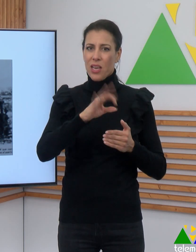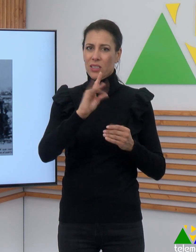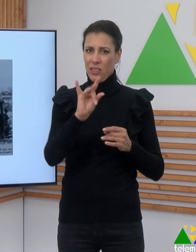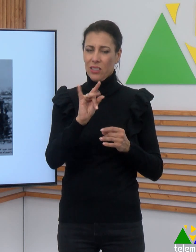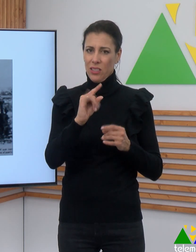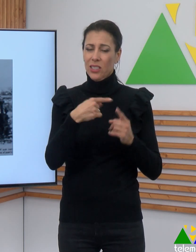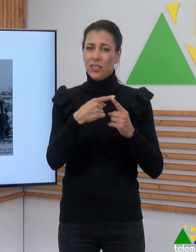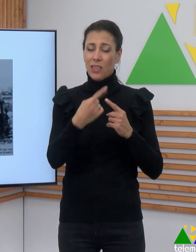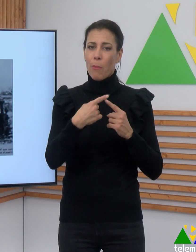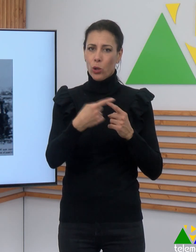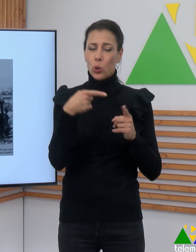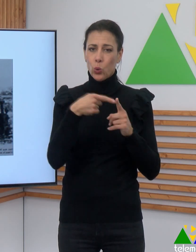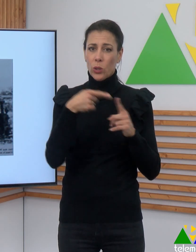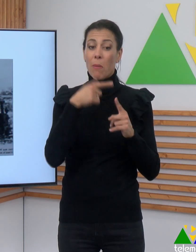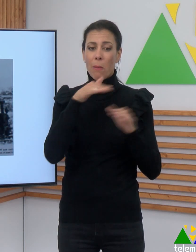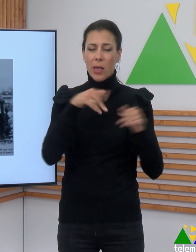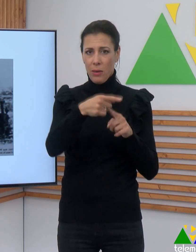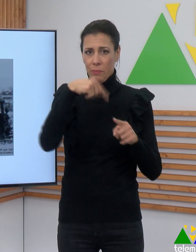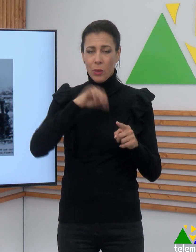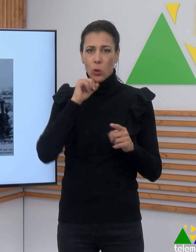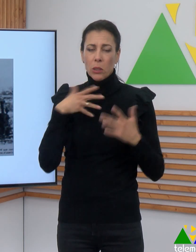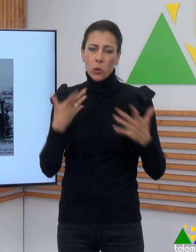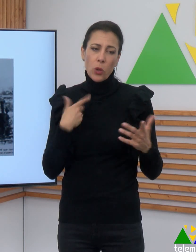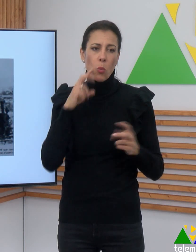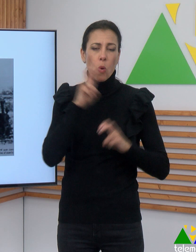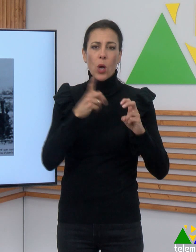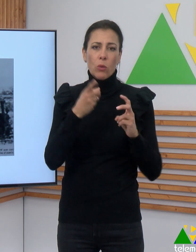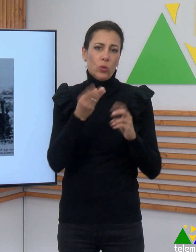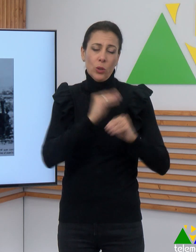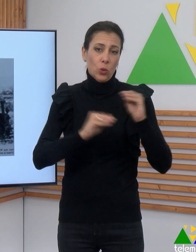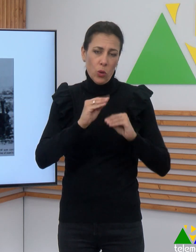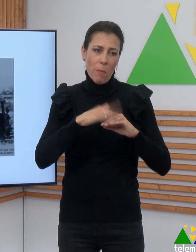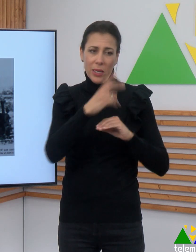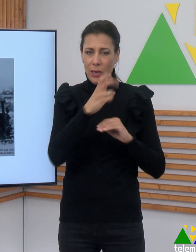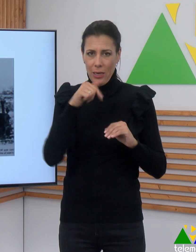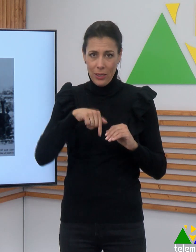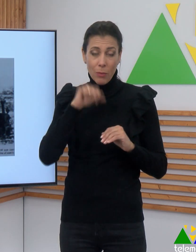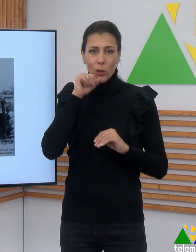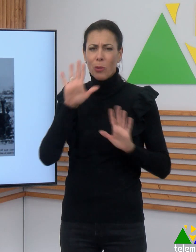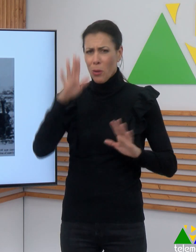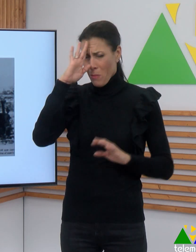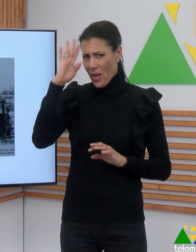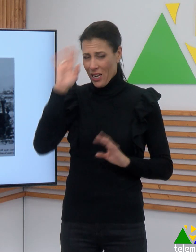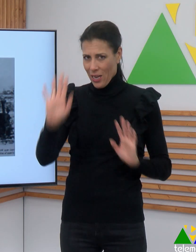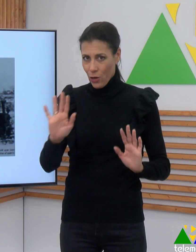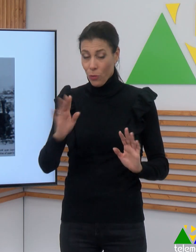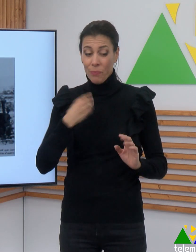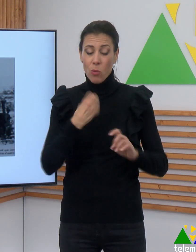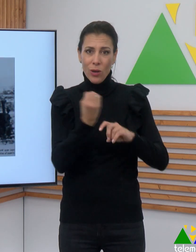en la playa, y también pues, una forma de traer las cosas a Motril. Pero nos podemos imaginar aquel